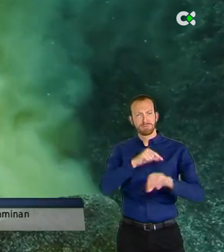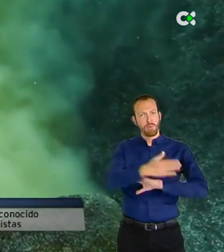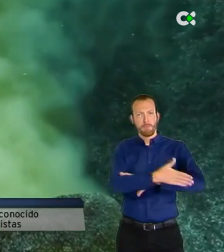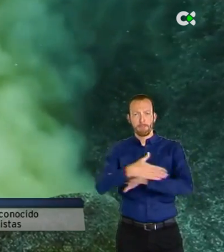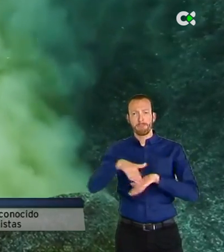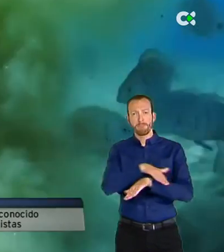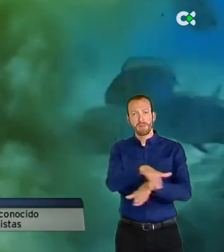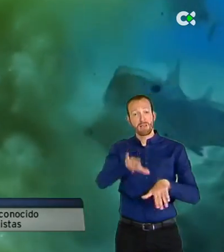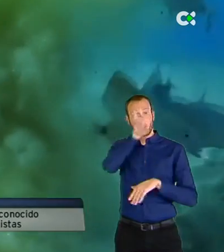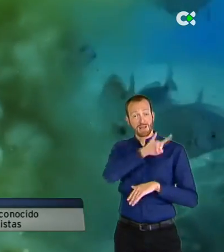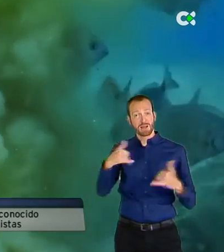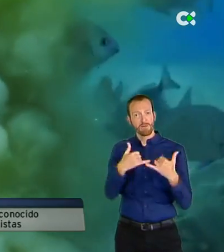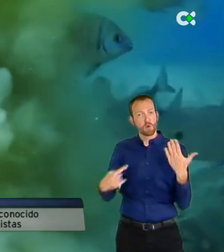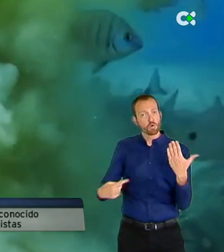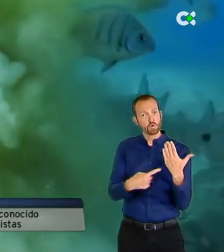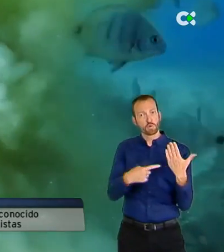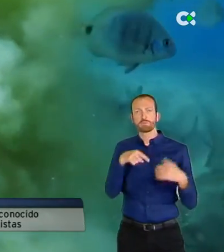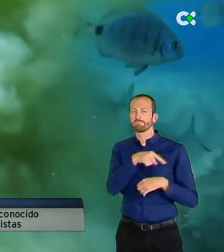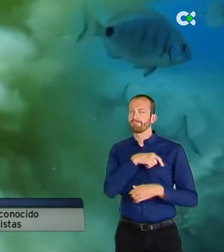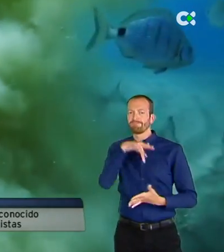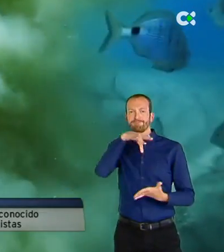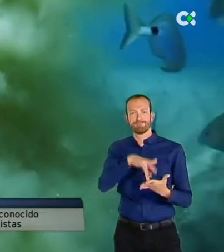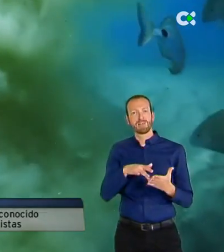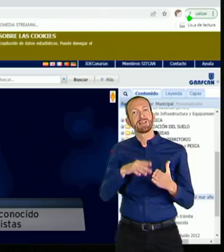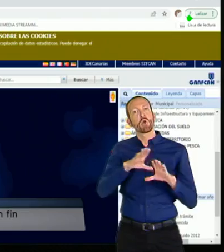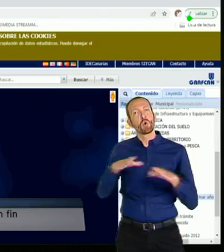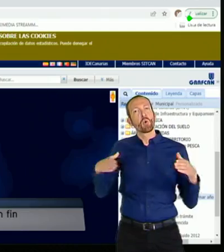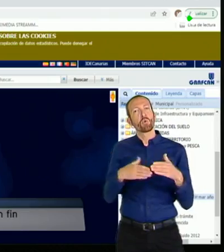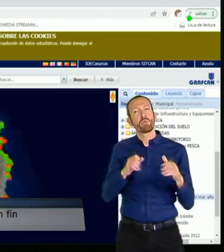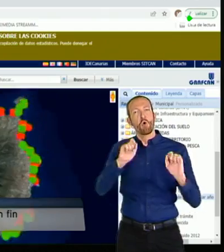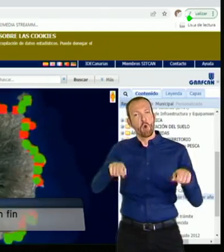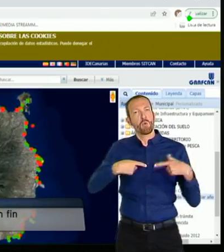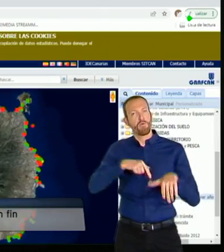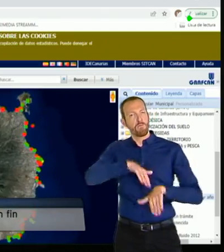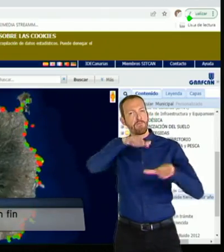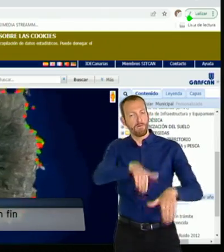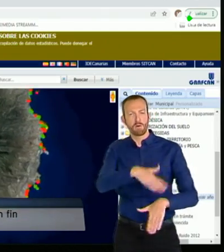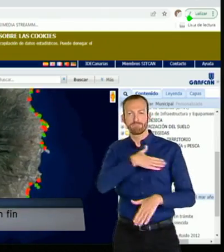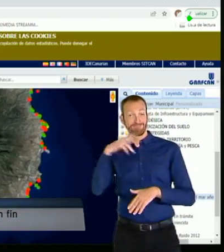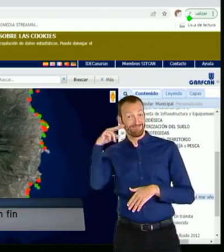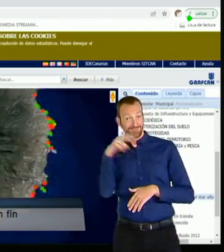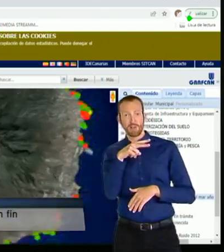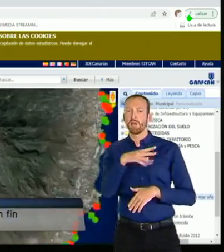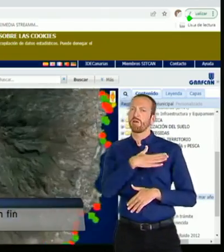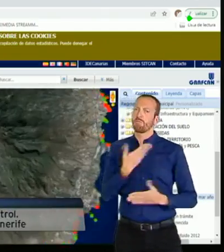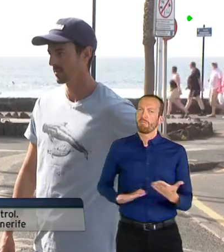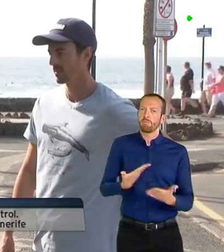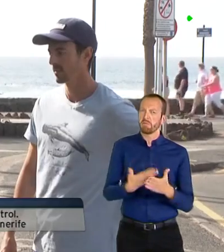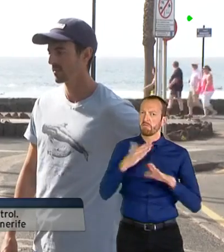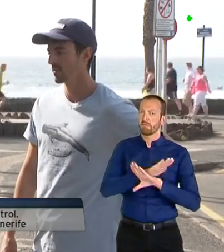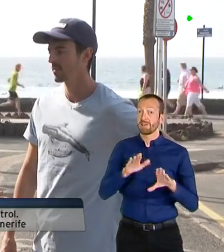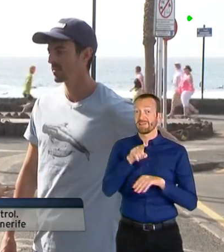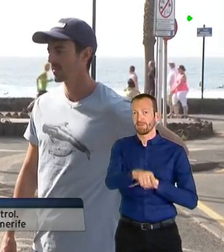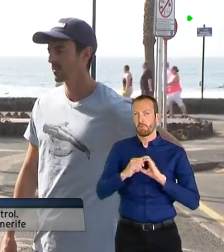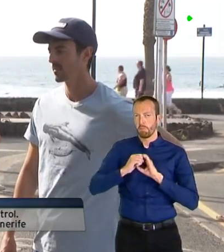¡Suscríbete al Hemos conocido la denuncia de los ecologistas que piden que se ponga fin a estos vertidos de aguas